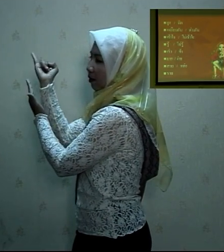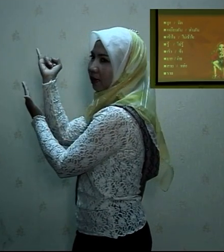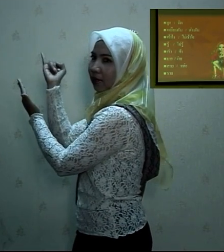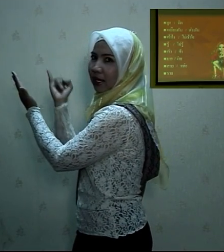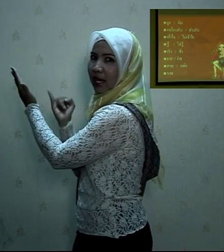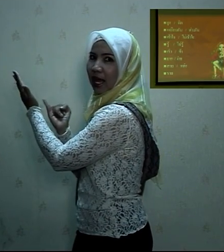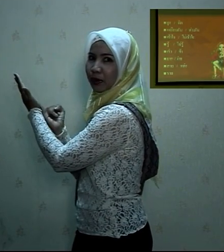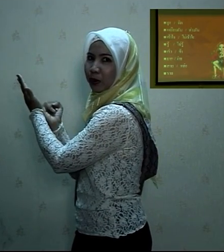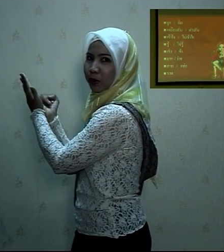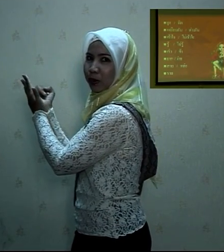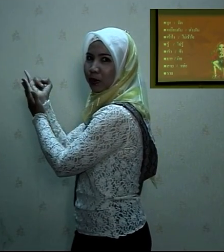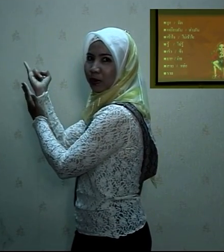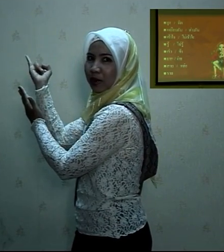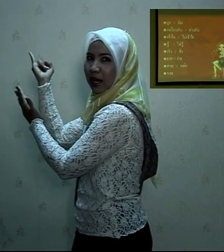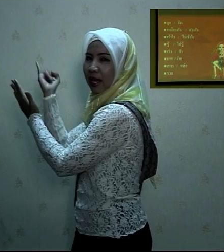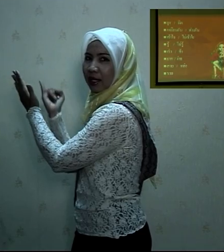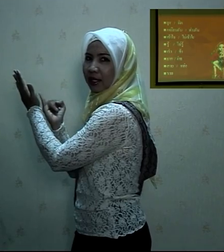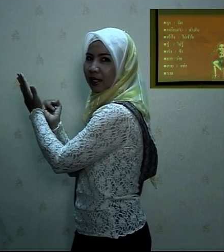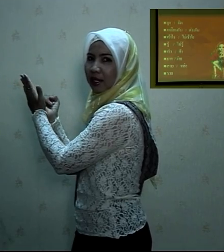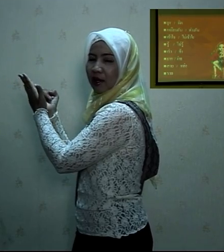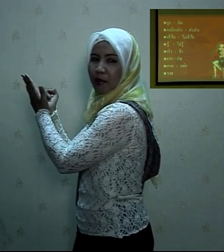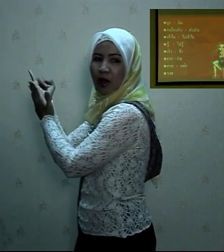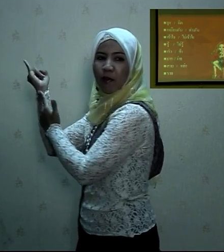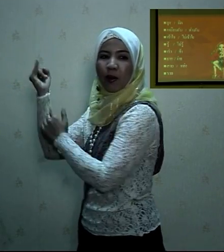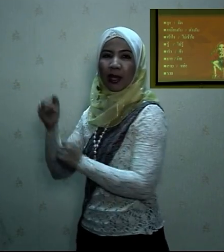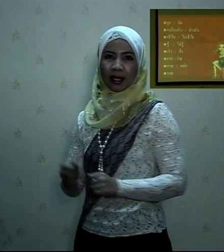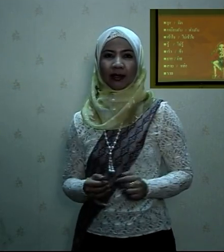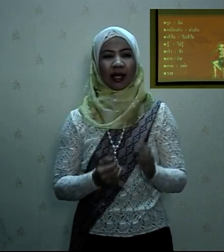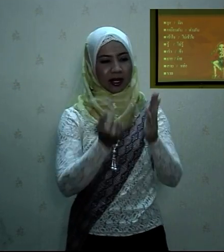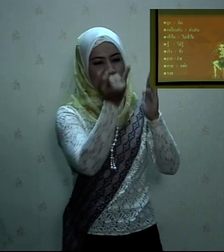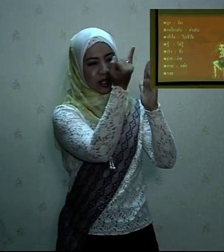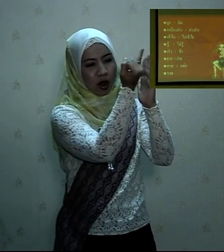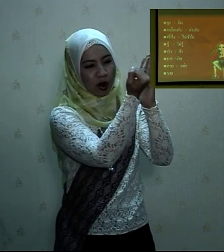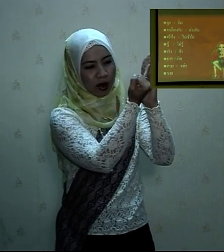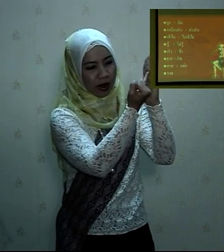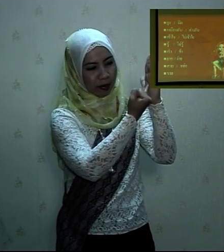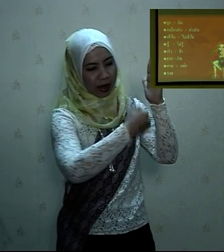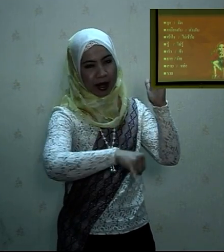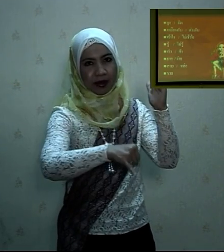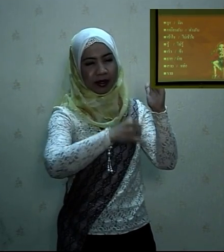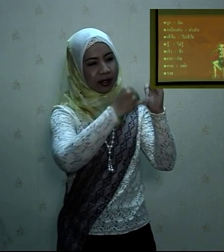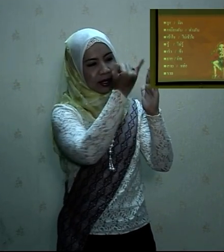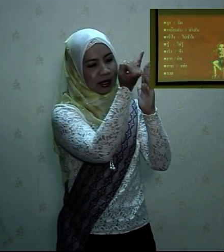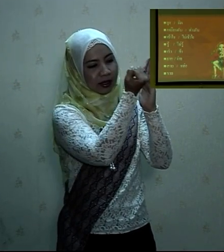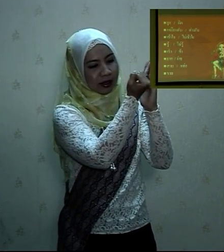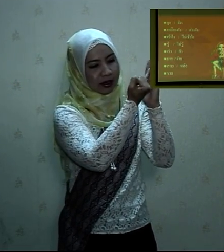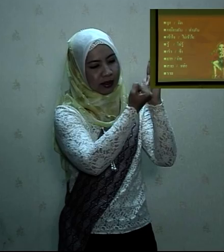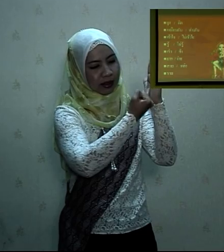อย่างนี้ค่ะถูกนะคะพอคำว่าผิดก็คือย้อนลอยกลับมาต